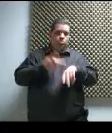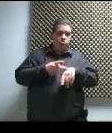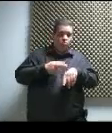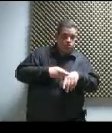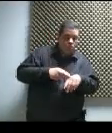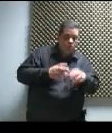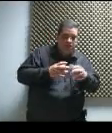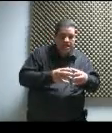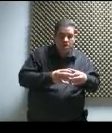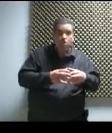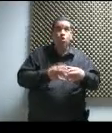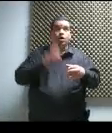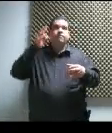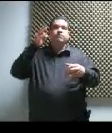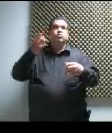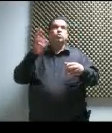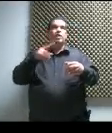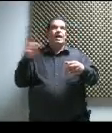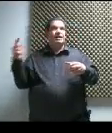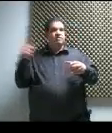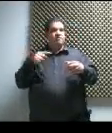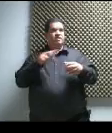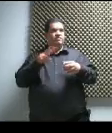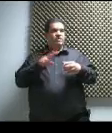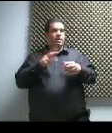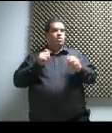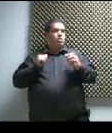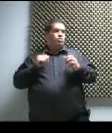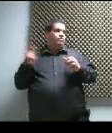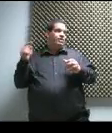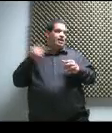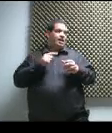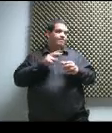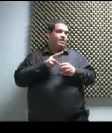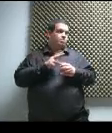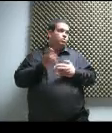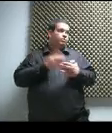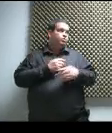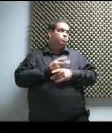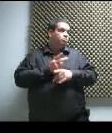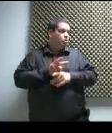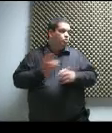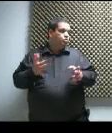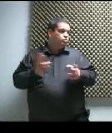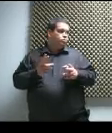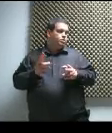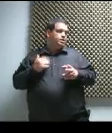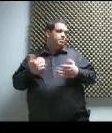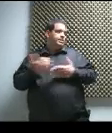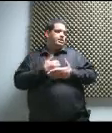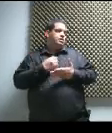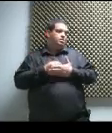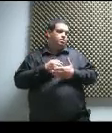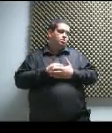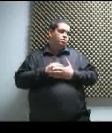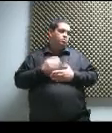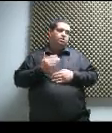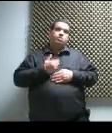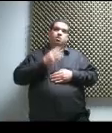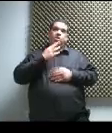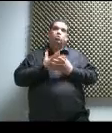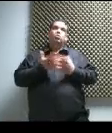en el futuro, pues, que la gente vaya a Vieques, los actores vayan a Vieques y puedan llevar sus producciones y generar también ingresos. O sea, estamos